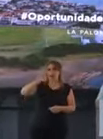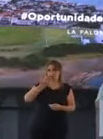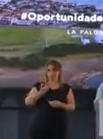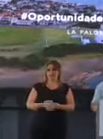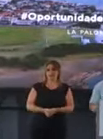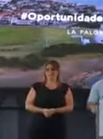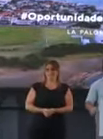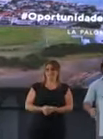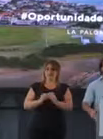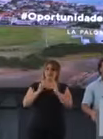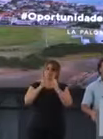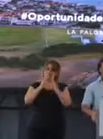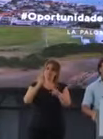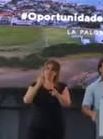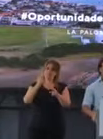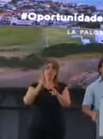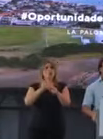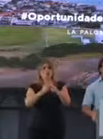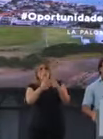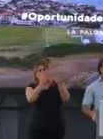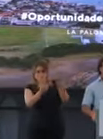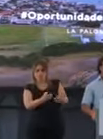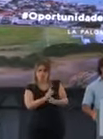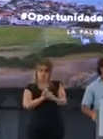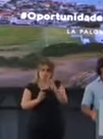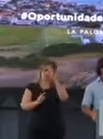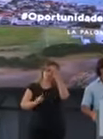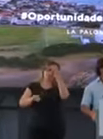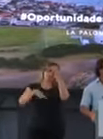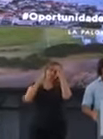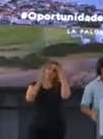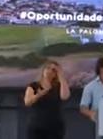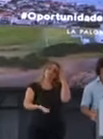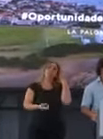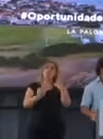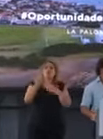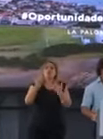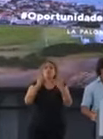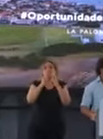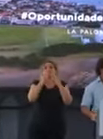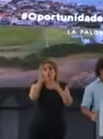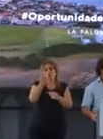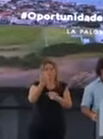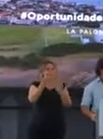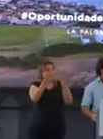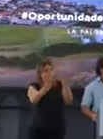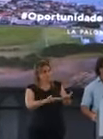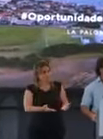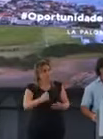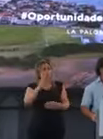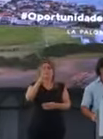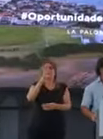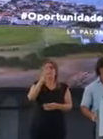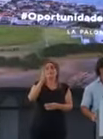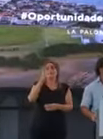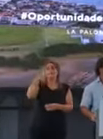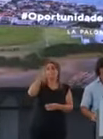Y nombrar a alguien siempre es odioso. Pero la persona de Pablo así lo veía. Quiero reconocer todo